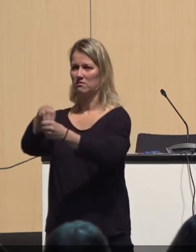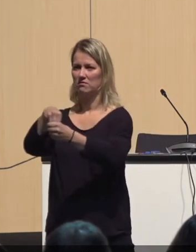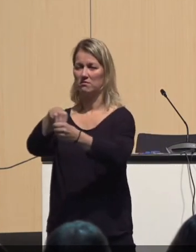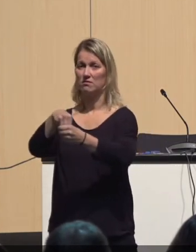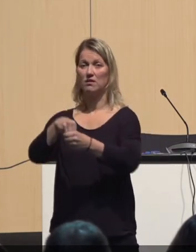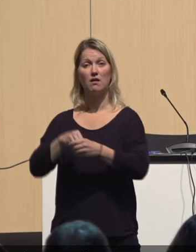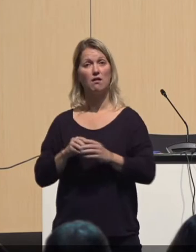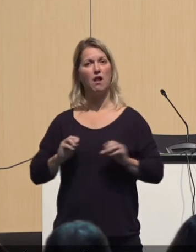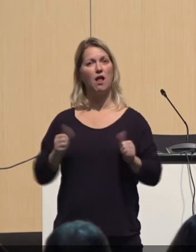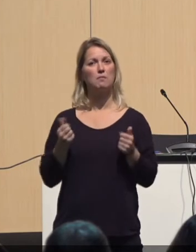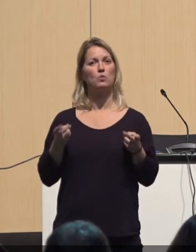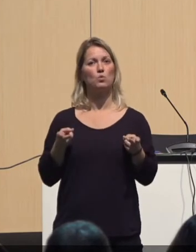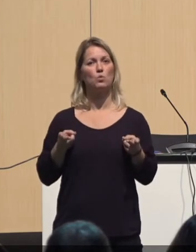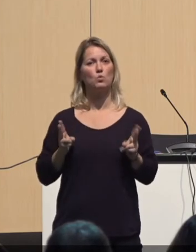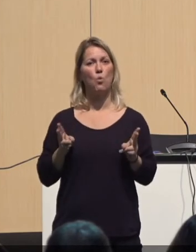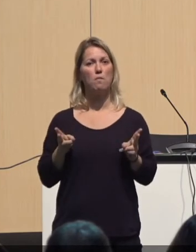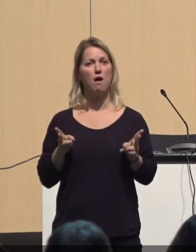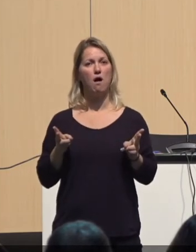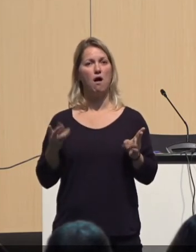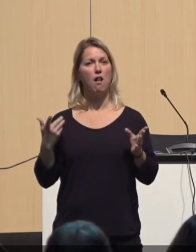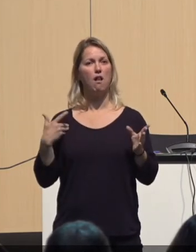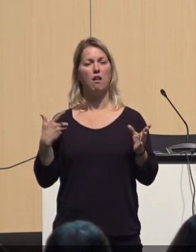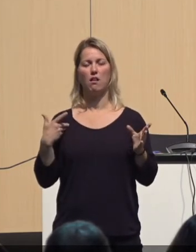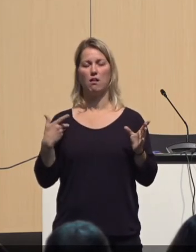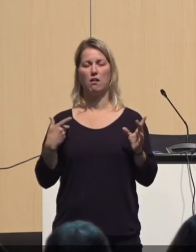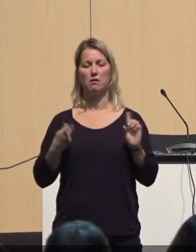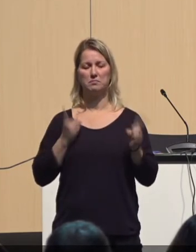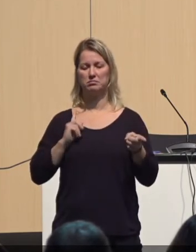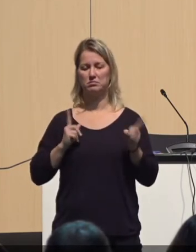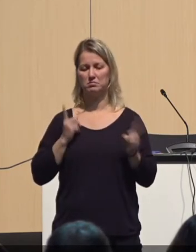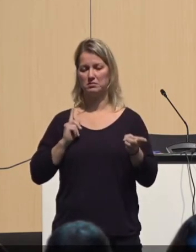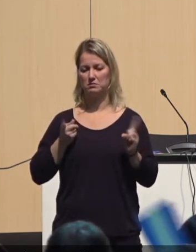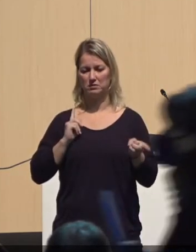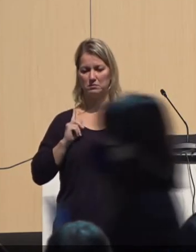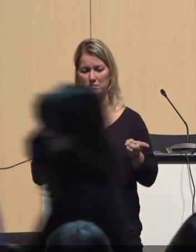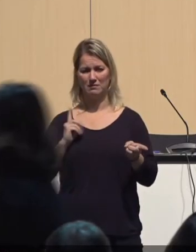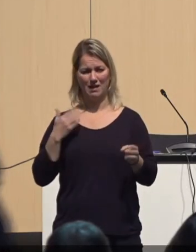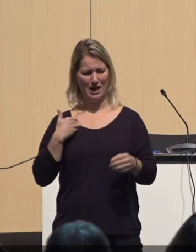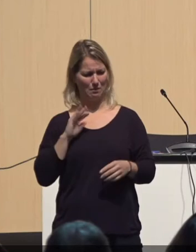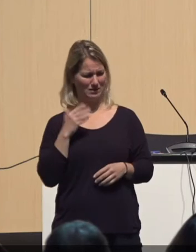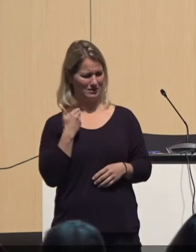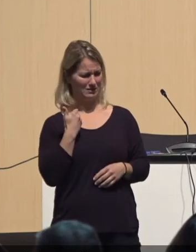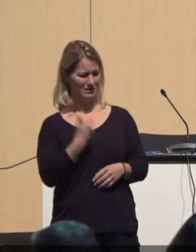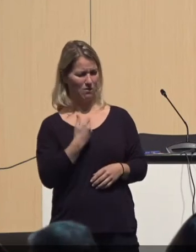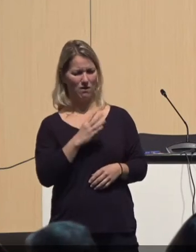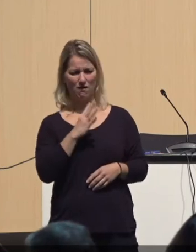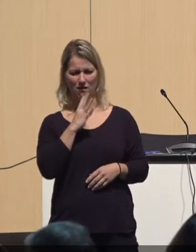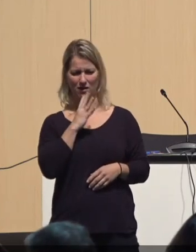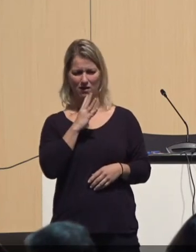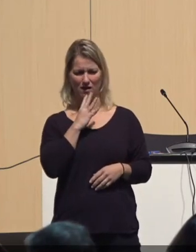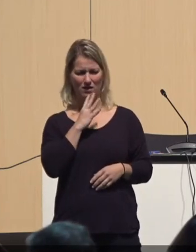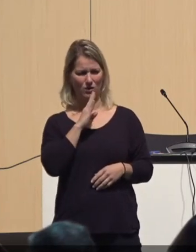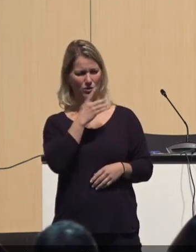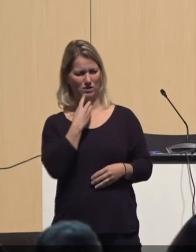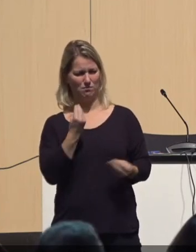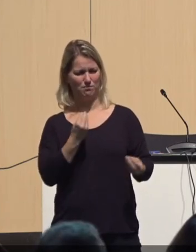normalen Leben peripher dran vorbeileben. Das hat man hier bei dieser Rede und bei diesen Äußerungen